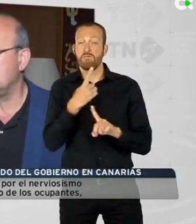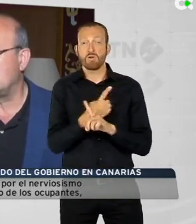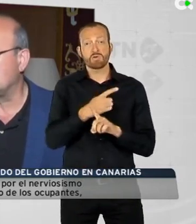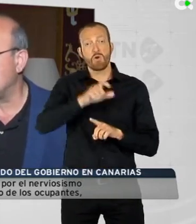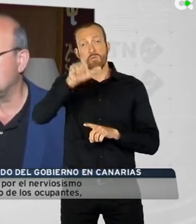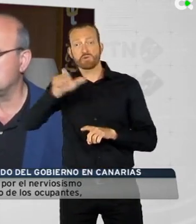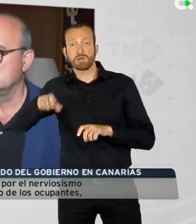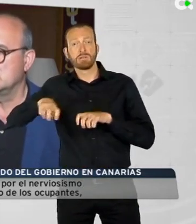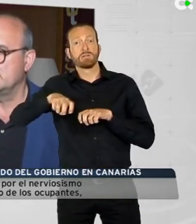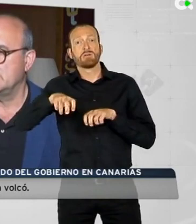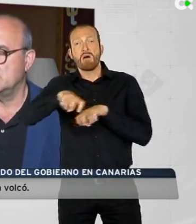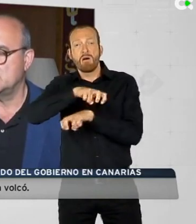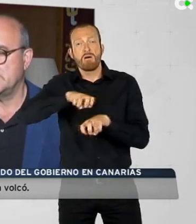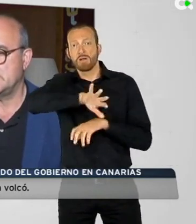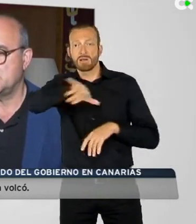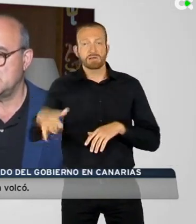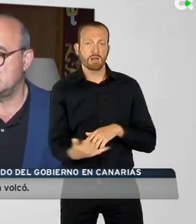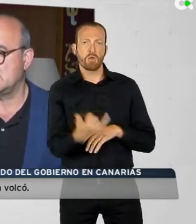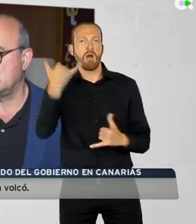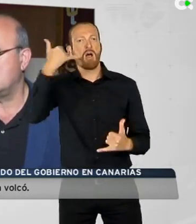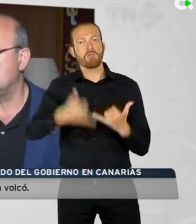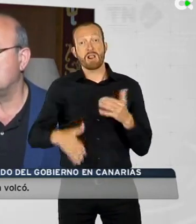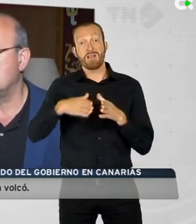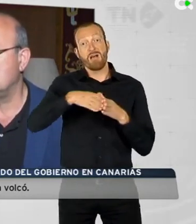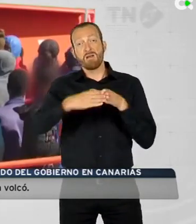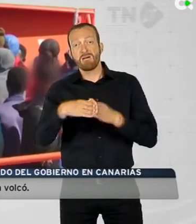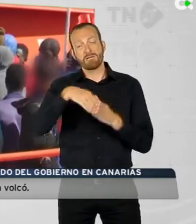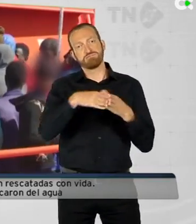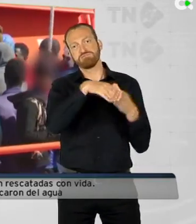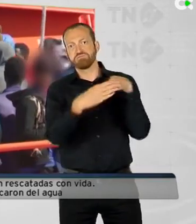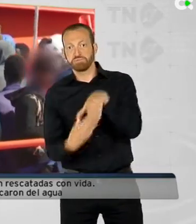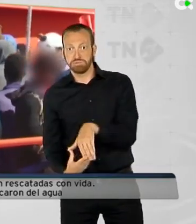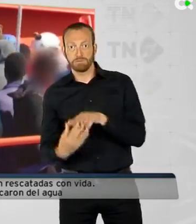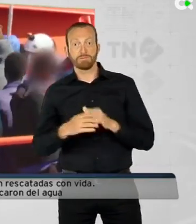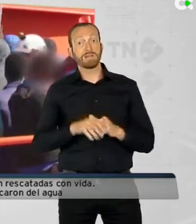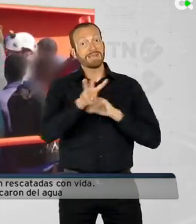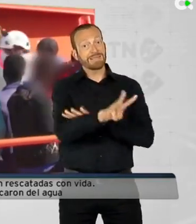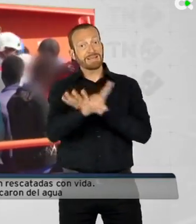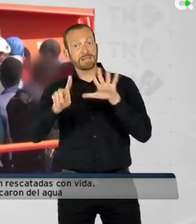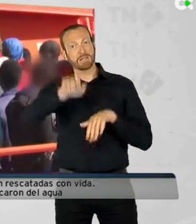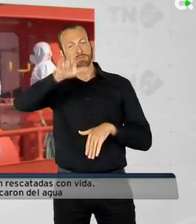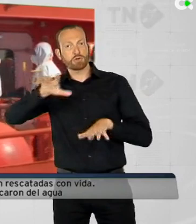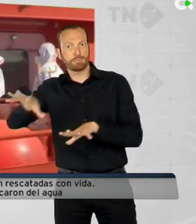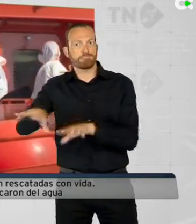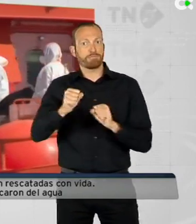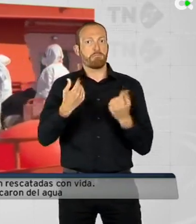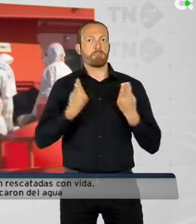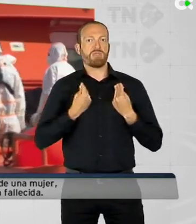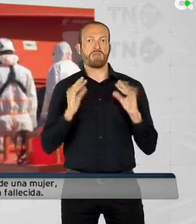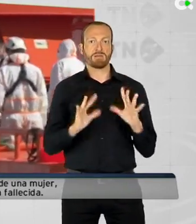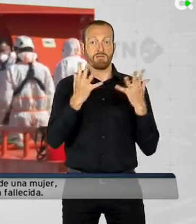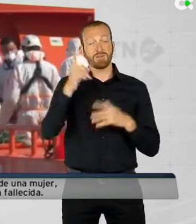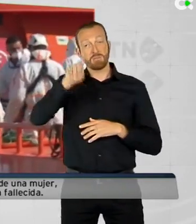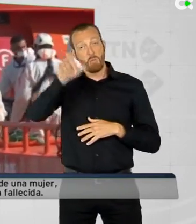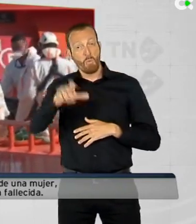ocupantes y el agotamiento de los ocupantes, pues esta volcó. 36 personas fueron rescatadas con vida. También sacaron del